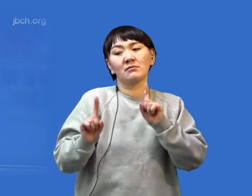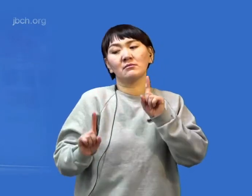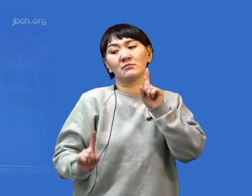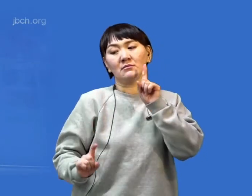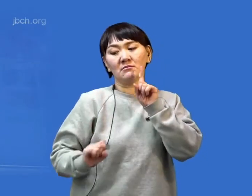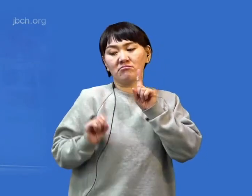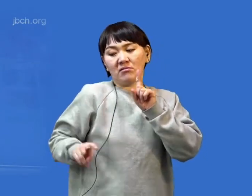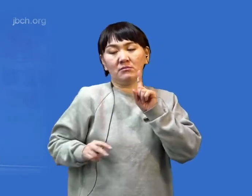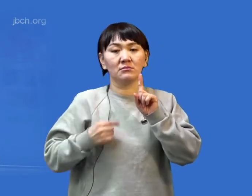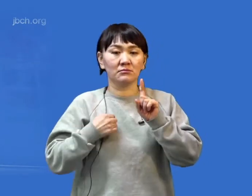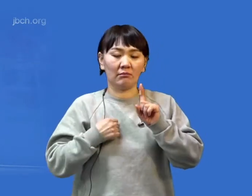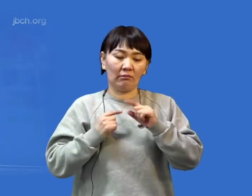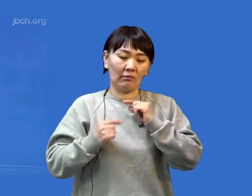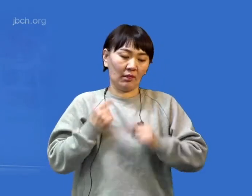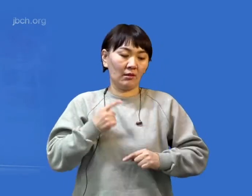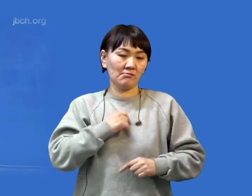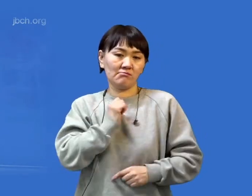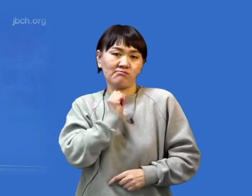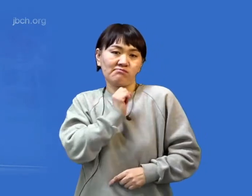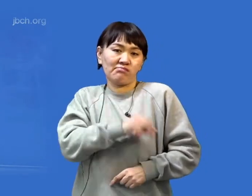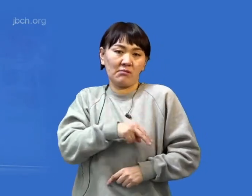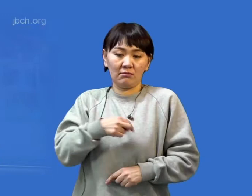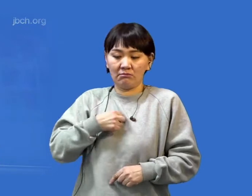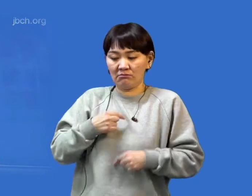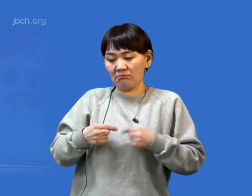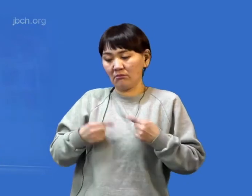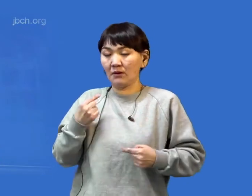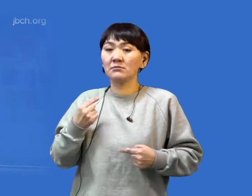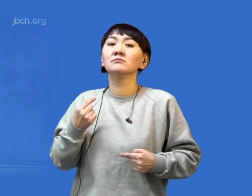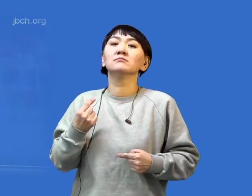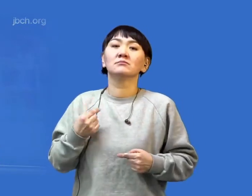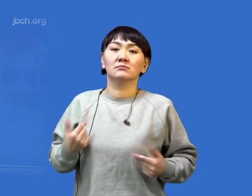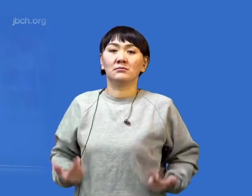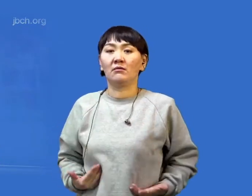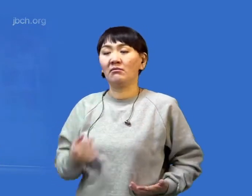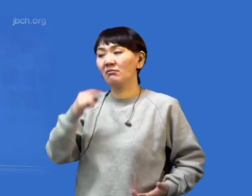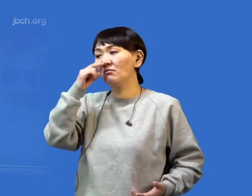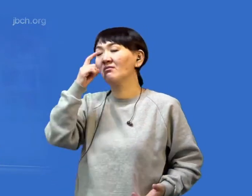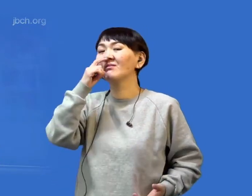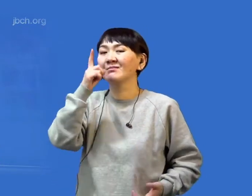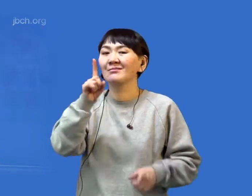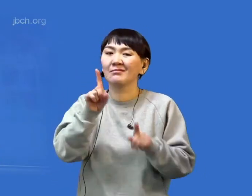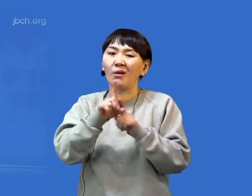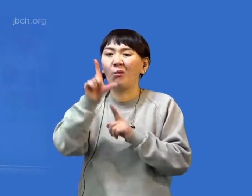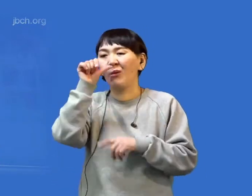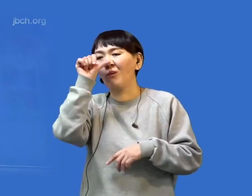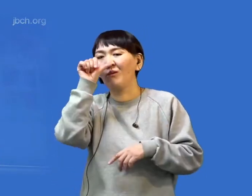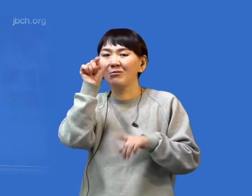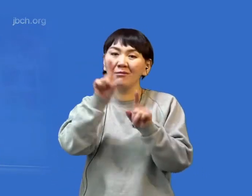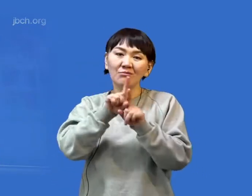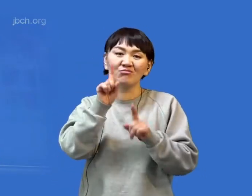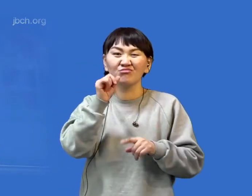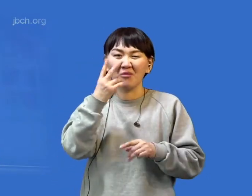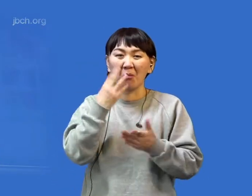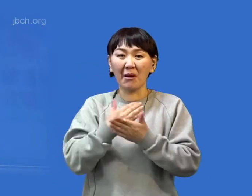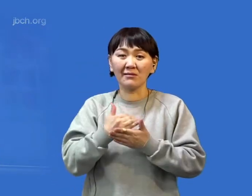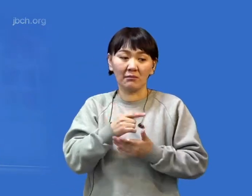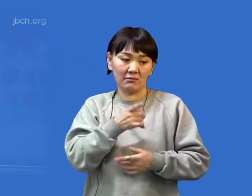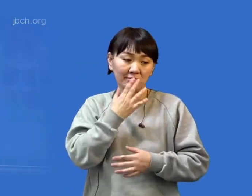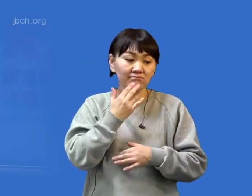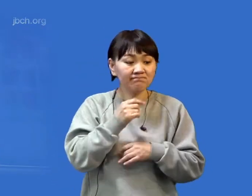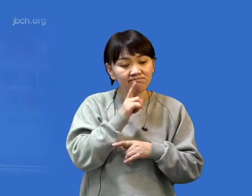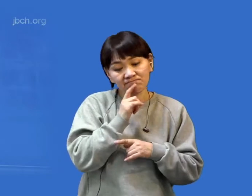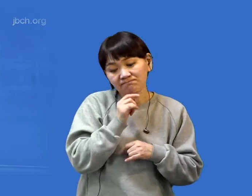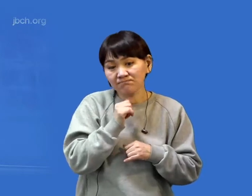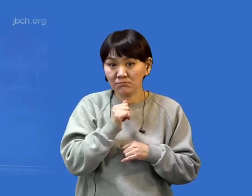өргөмжлөгдөй гэсэн нэг тийм сэтгэл нэг өнгөрөө зан нэг тиймэрхүү зүйлүүд байдаг үү дээ.